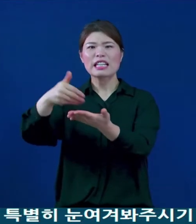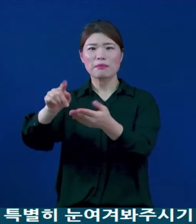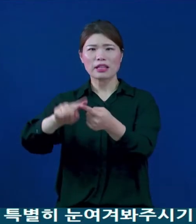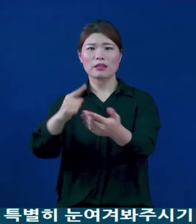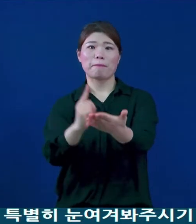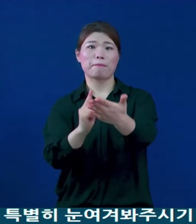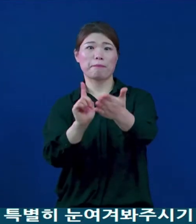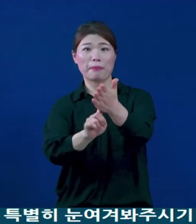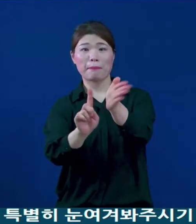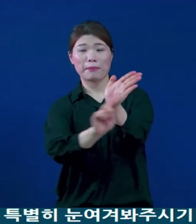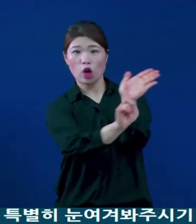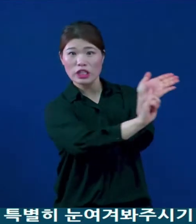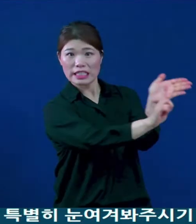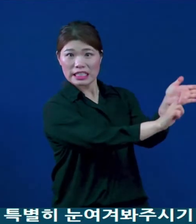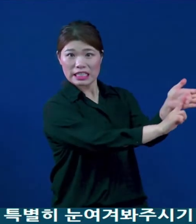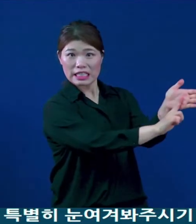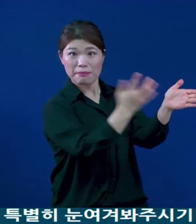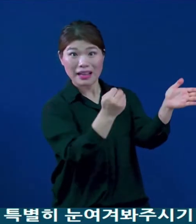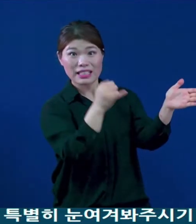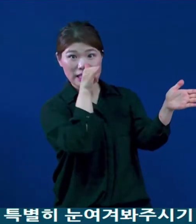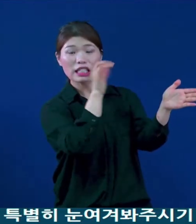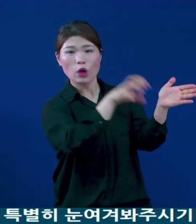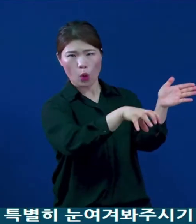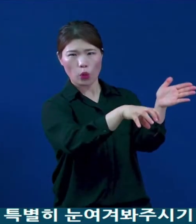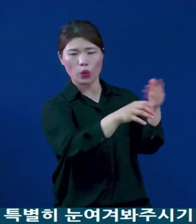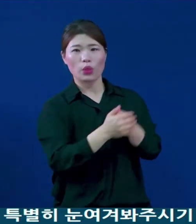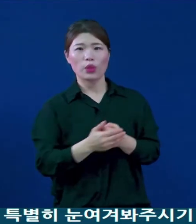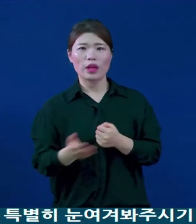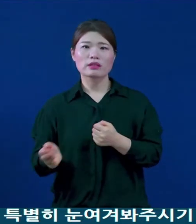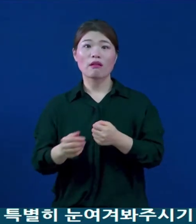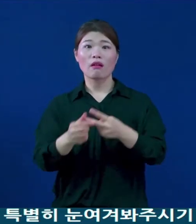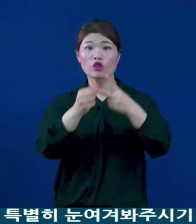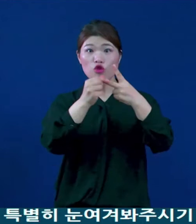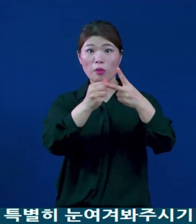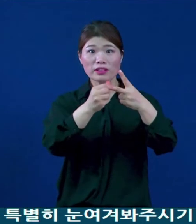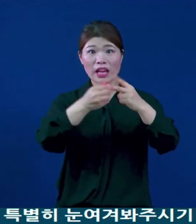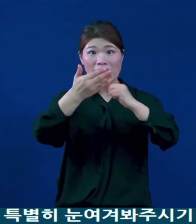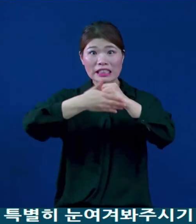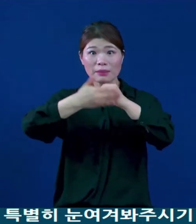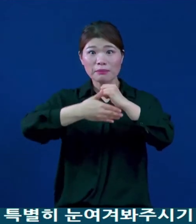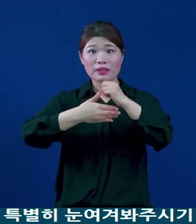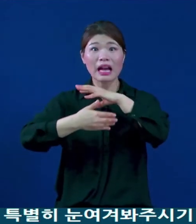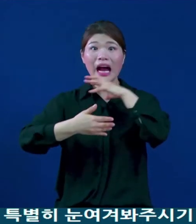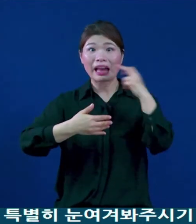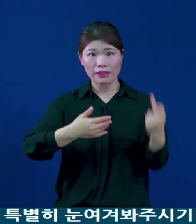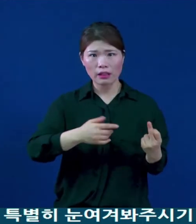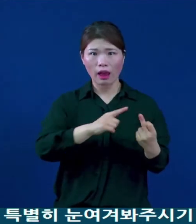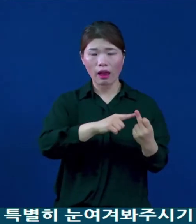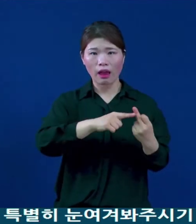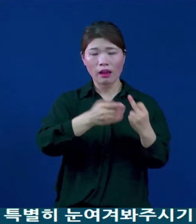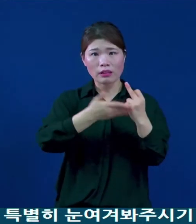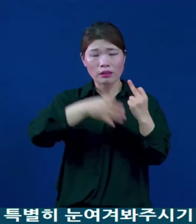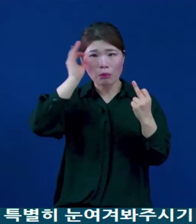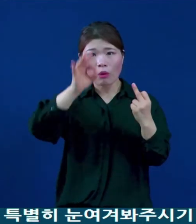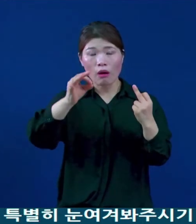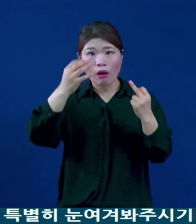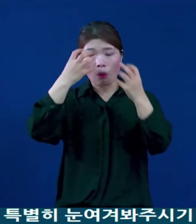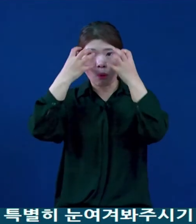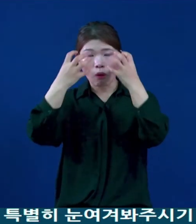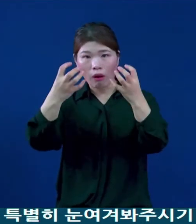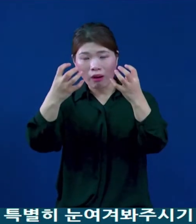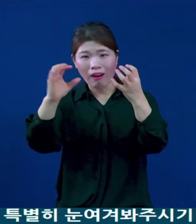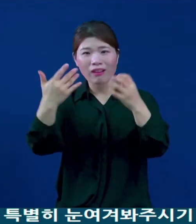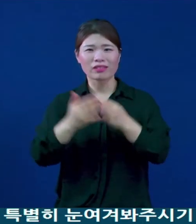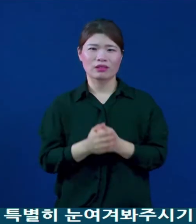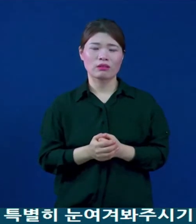장소인데 거기 갔다가 두 번째 그림을 보고 제가 한동안 마음을 거기에 뺏겼었습니다. 한참